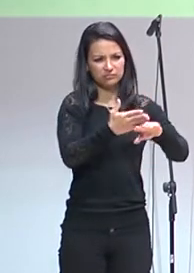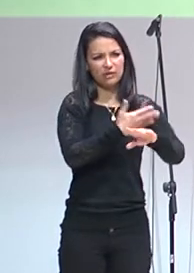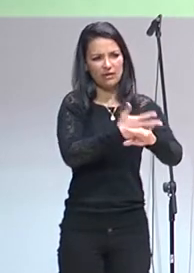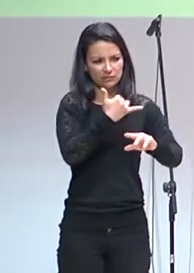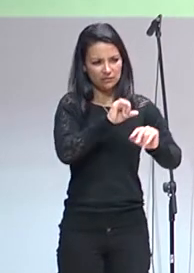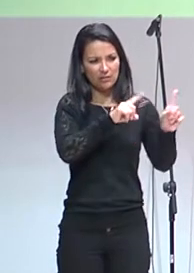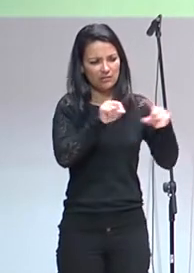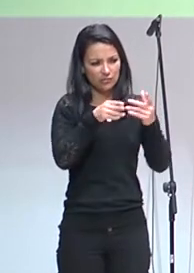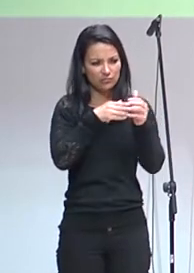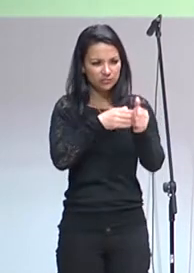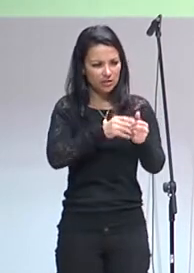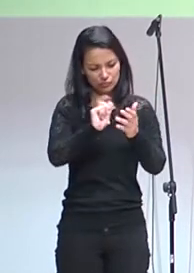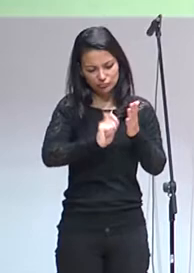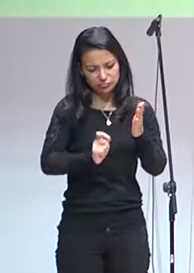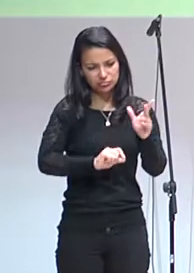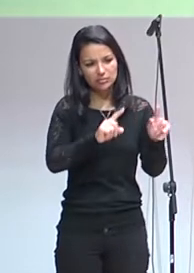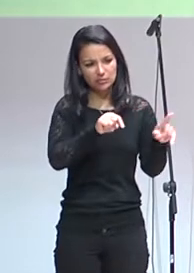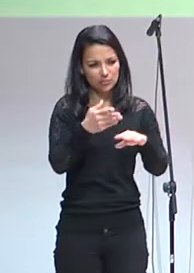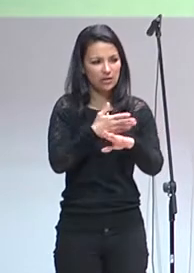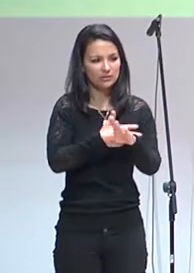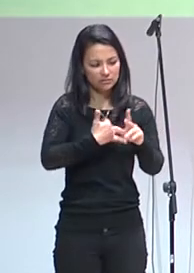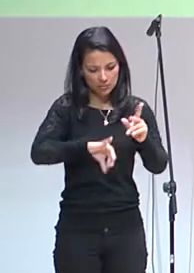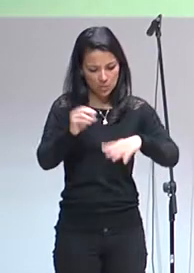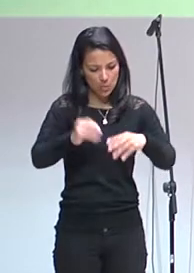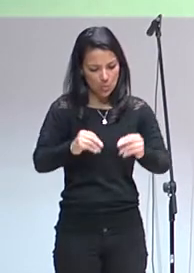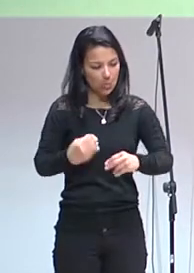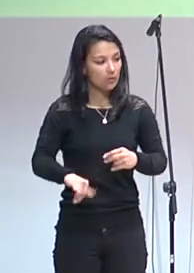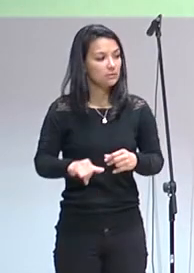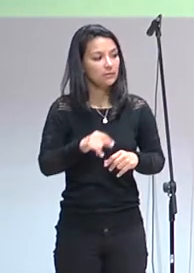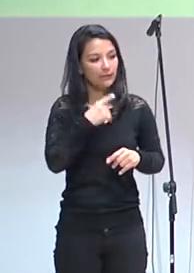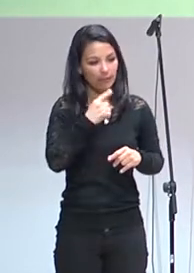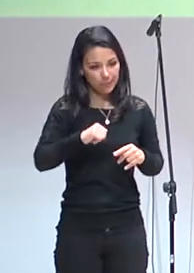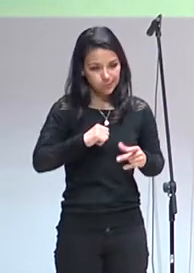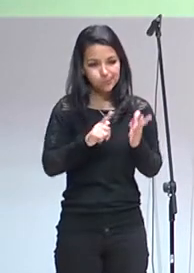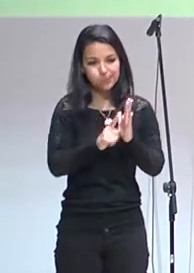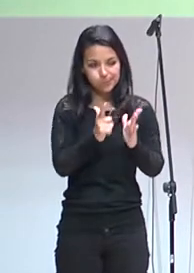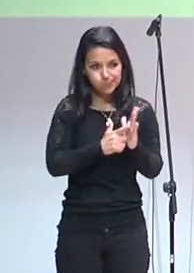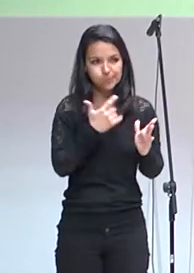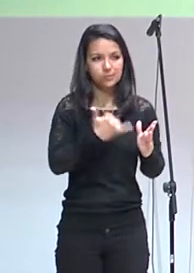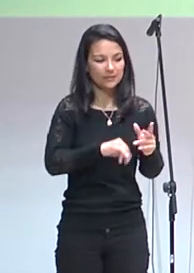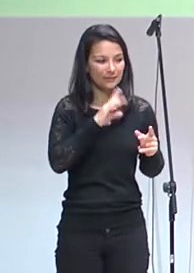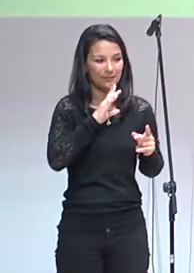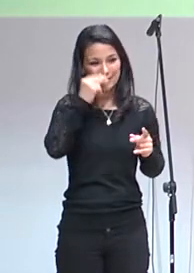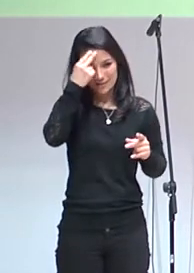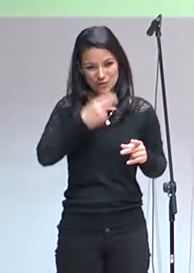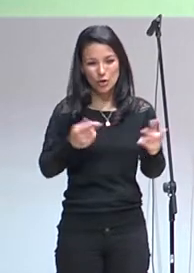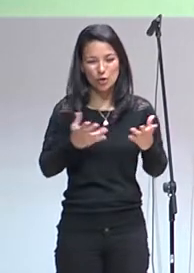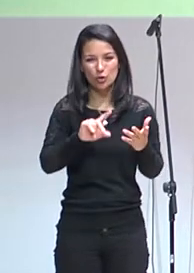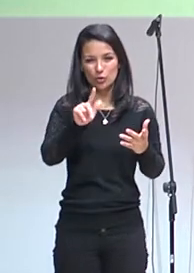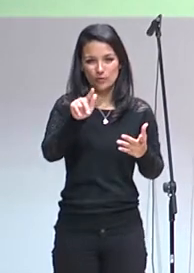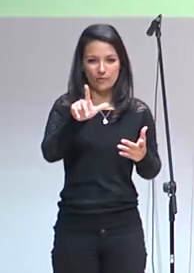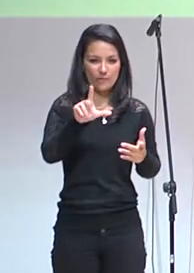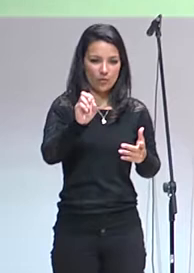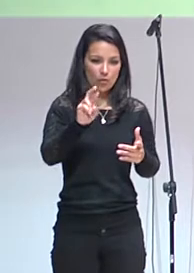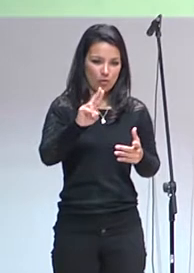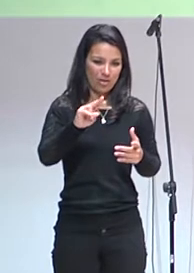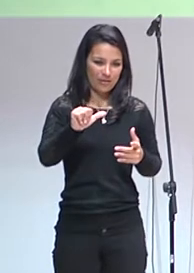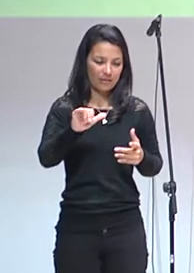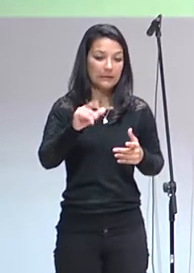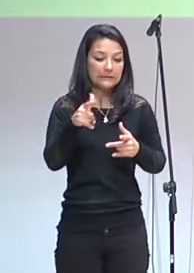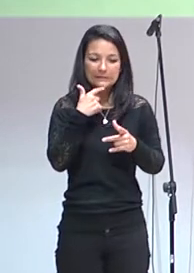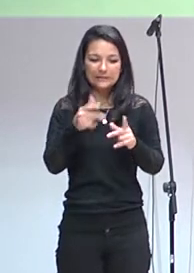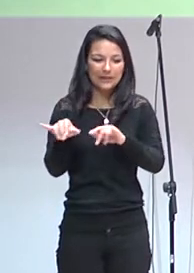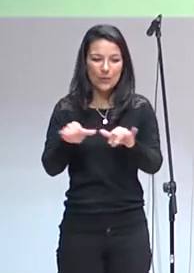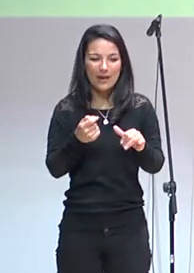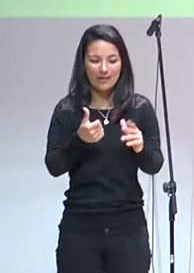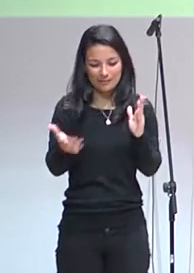varias guías. Entre ellas, pues, tenemos ya el libro de la historia de la Florida, que es prácticamente un álbum, ¿no? De